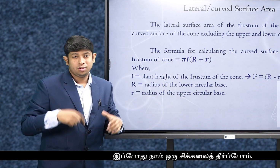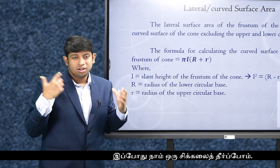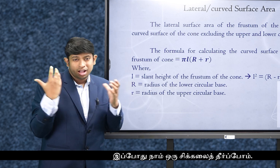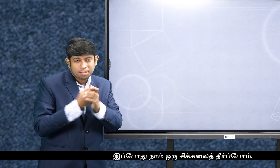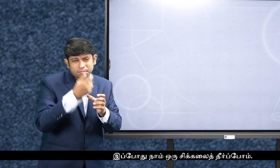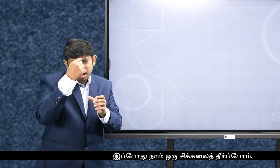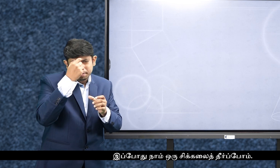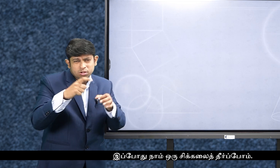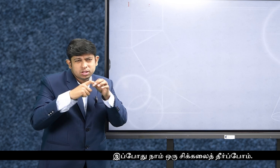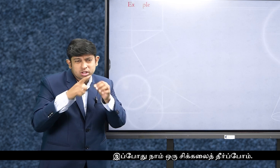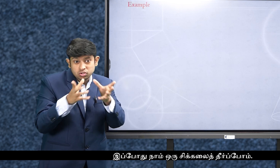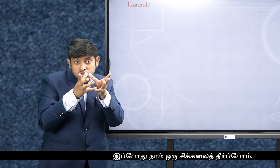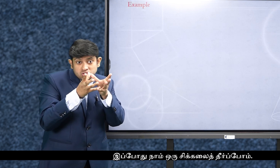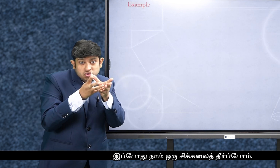இப்பொழுது நாம் ஒரு சிக்கலை தீர்ப்போம்.